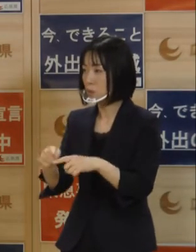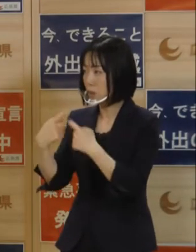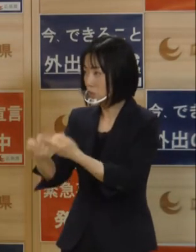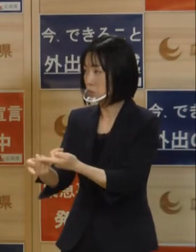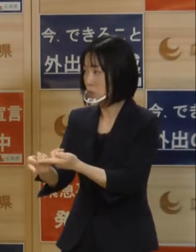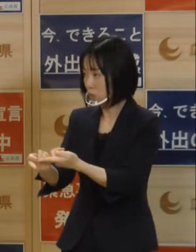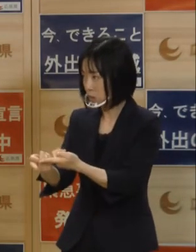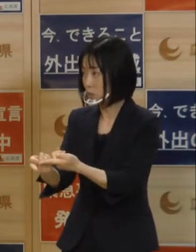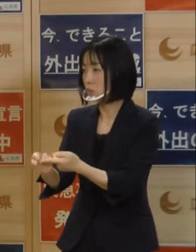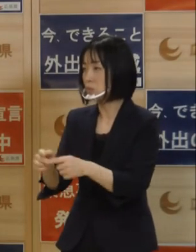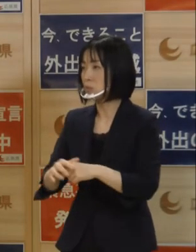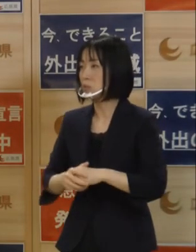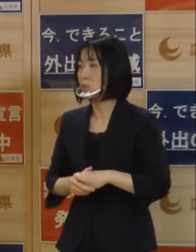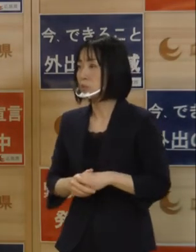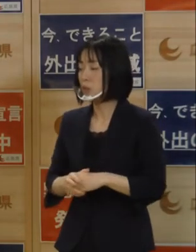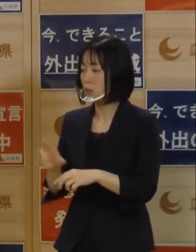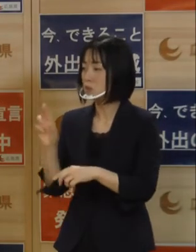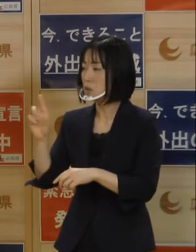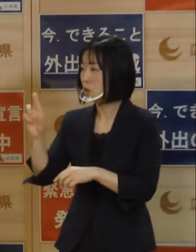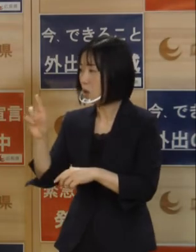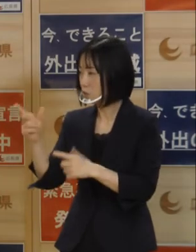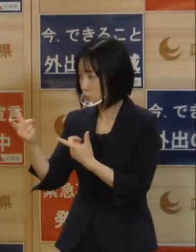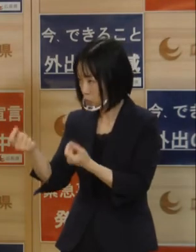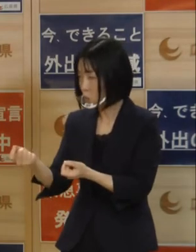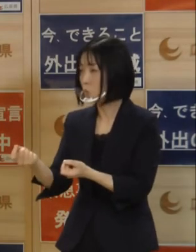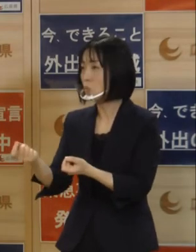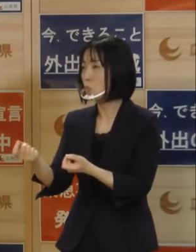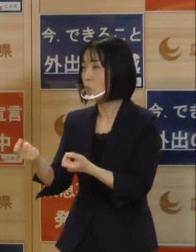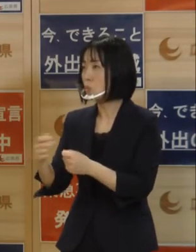同時に JR もですね、